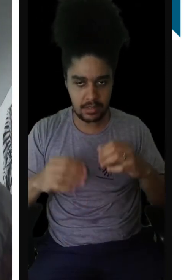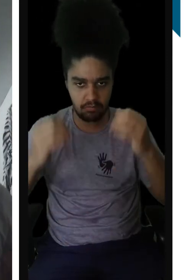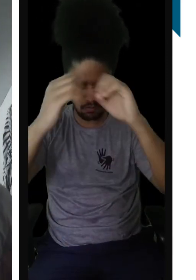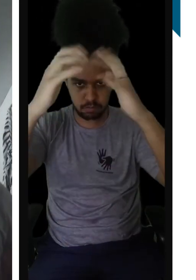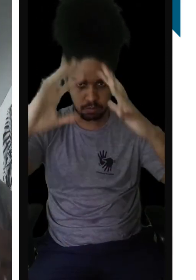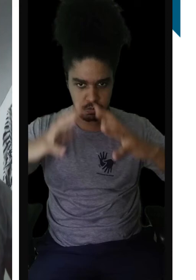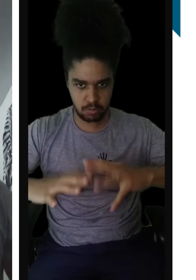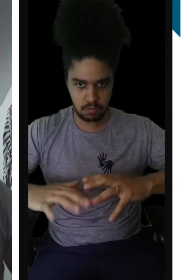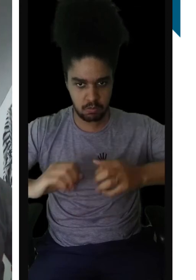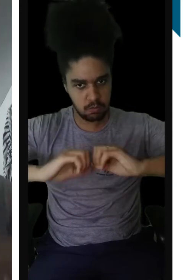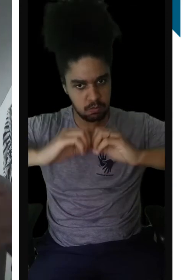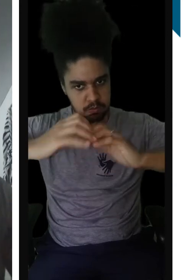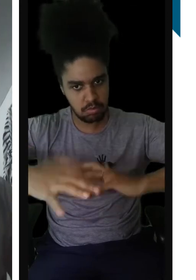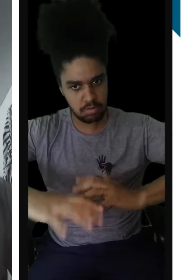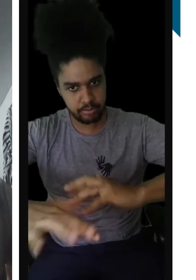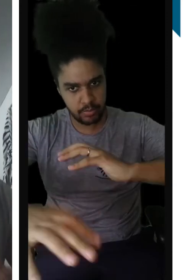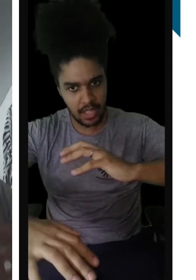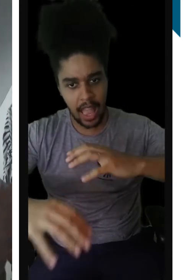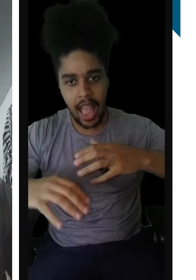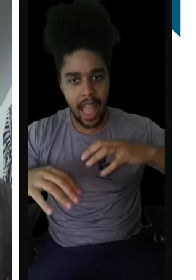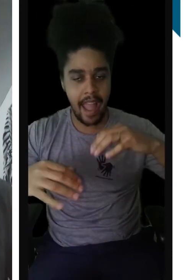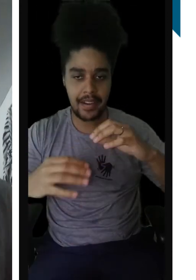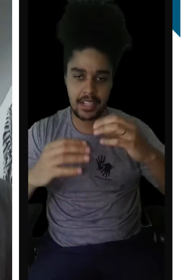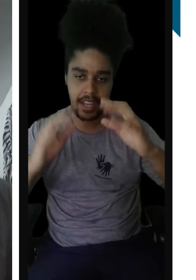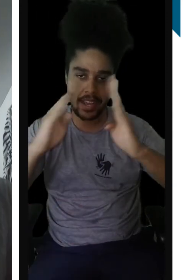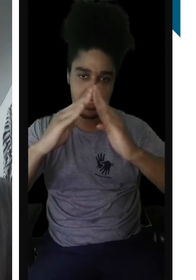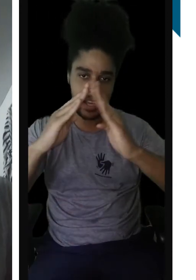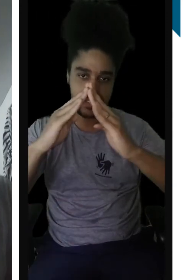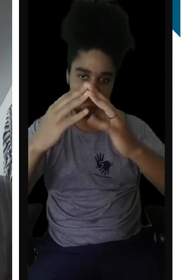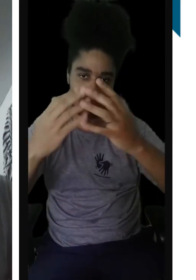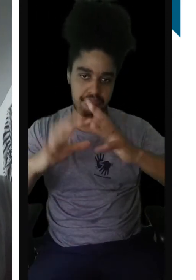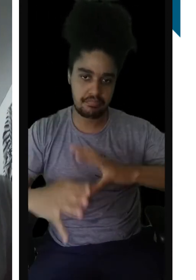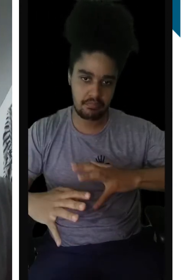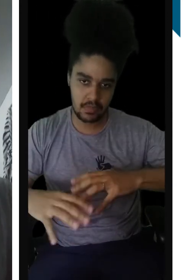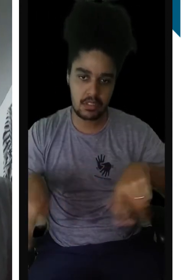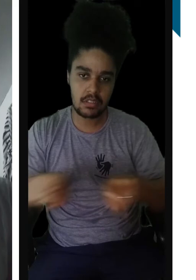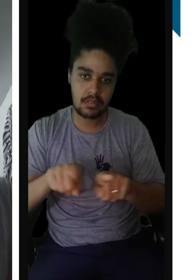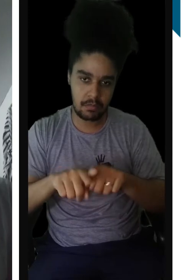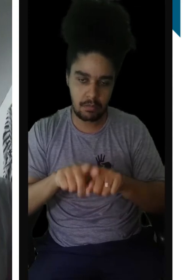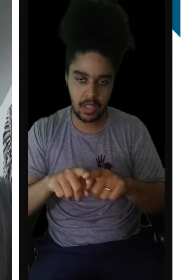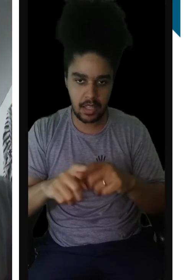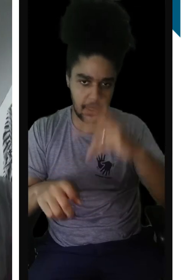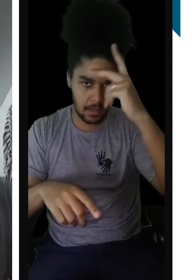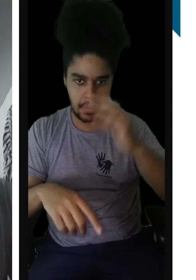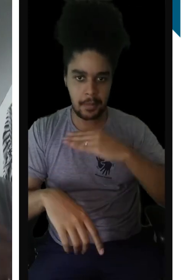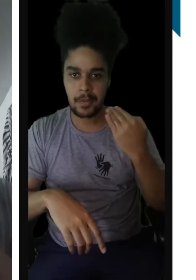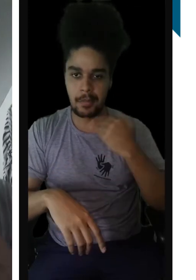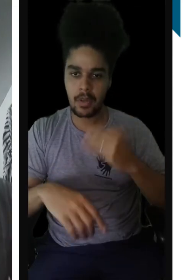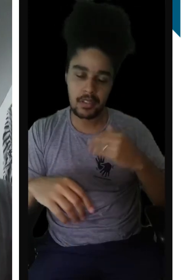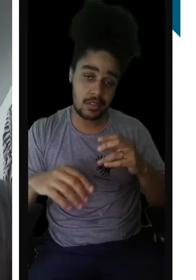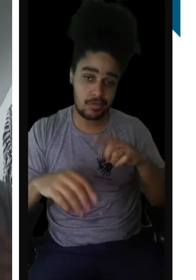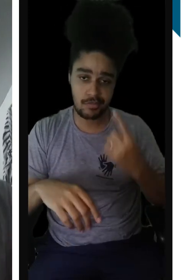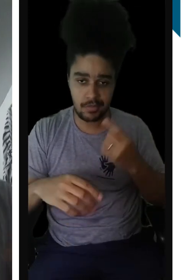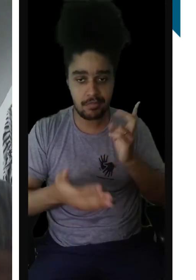de barreira. E isso, né, leva a casas e soterra as pessoas. A gente sempre vê notícias tristes, né? E